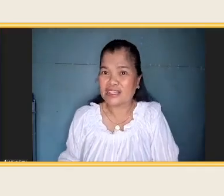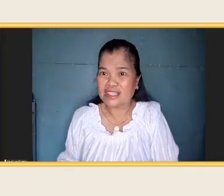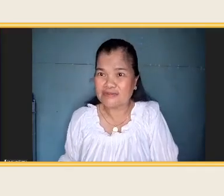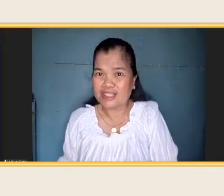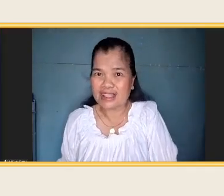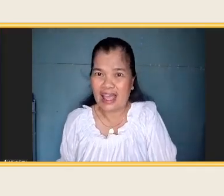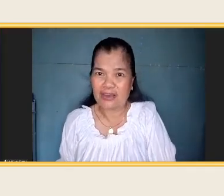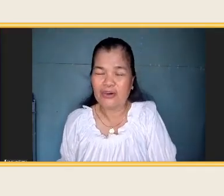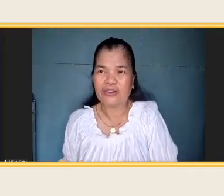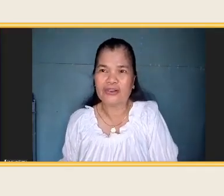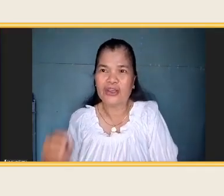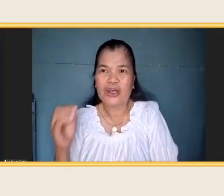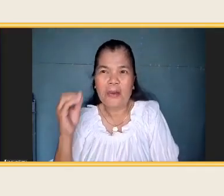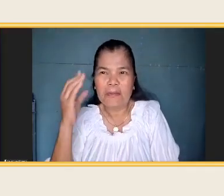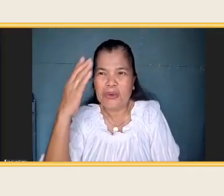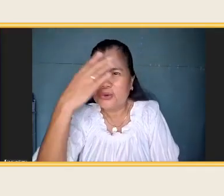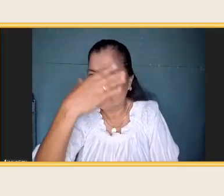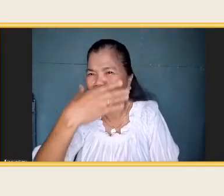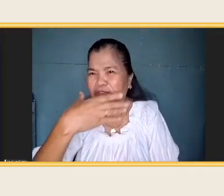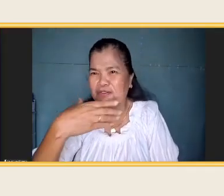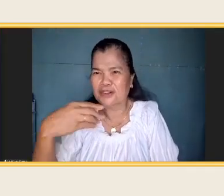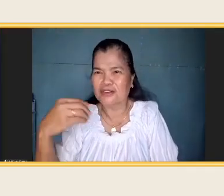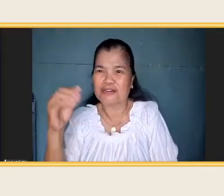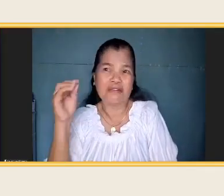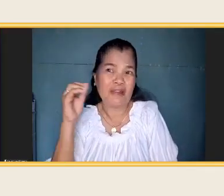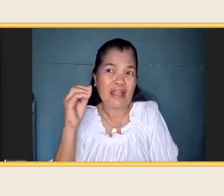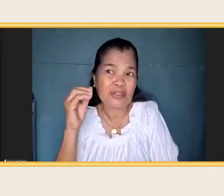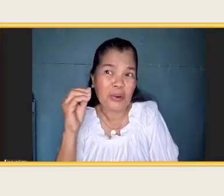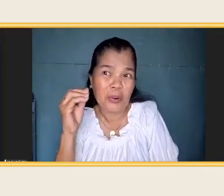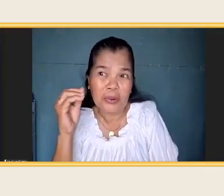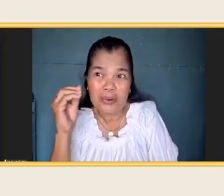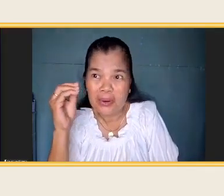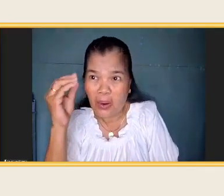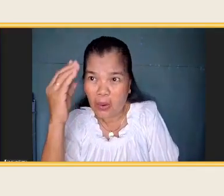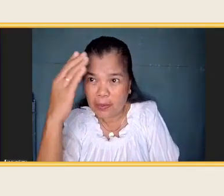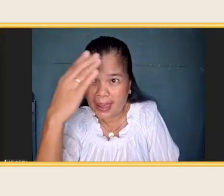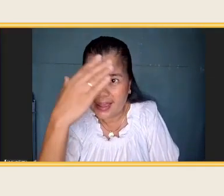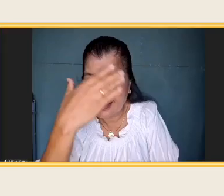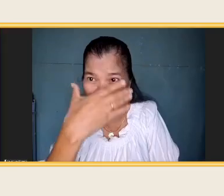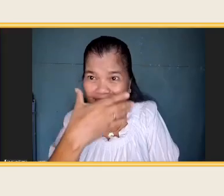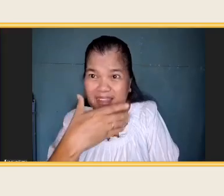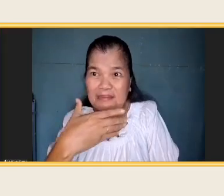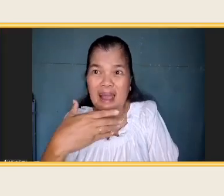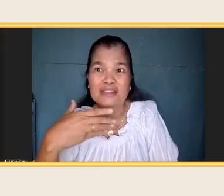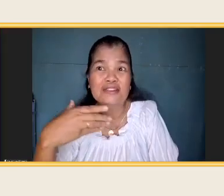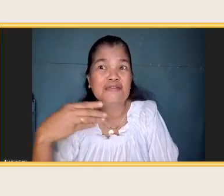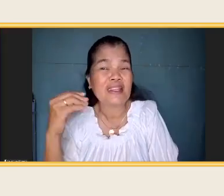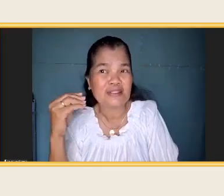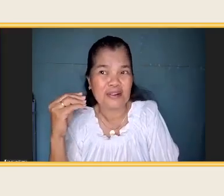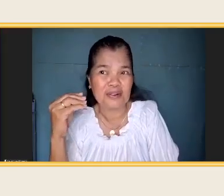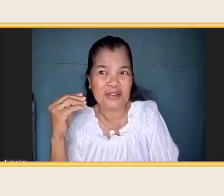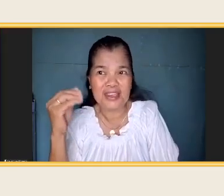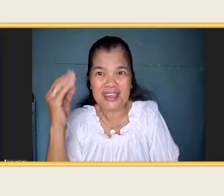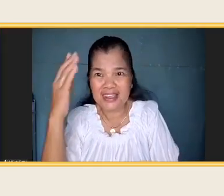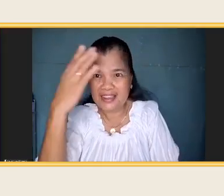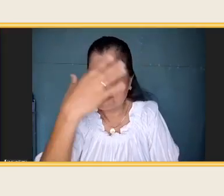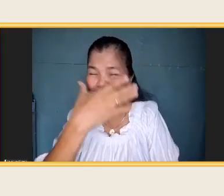Ayan, adjectives na tayo. Beautiful. From flat O, open, and then back to flat